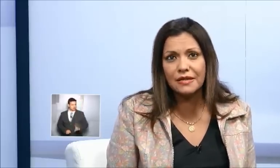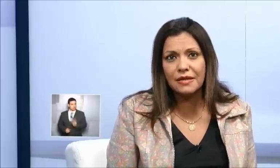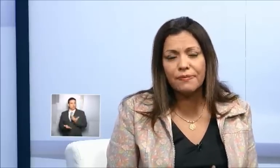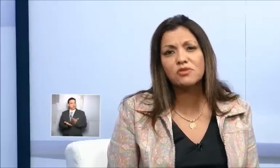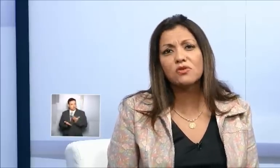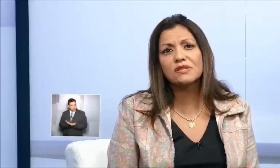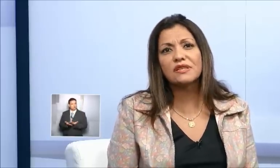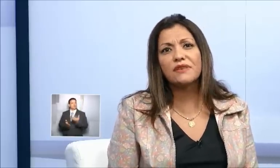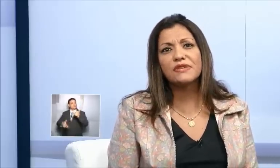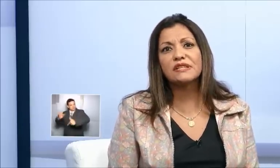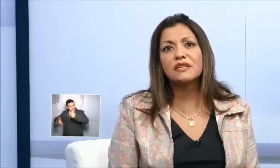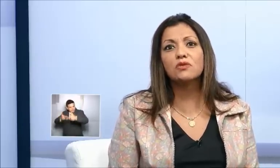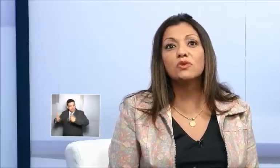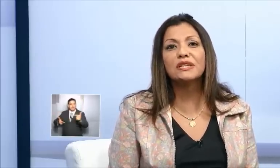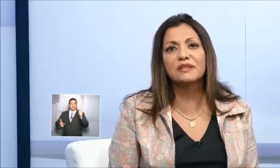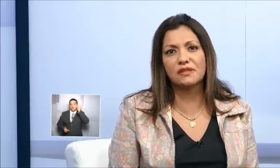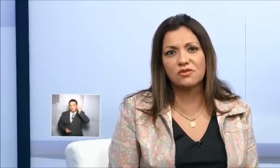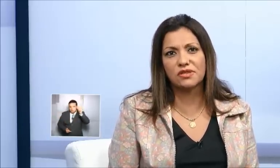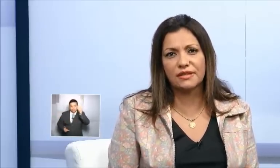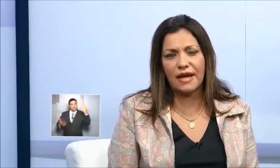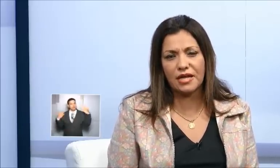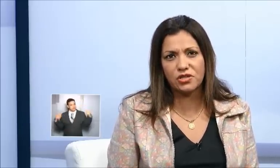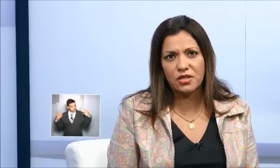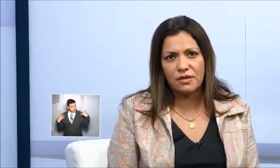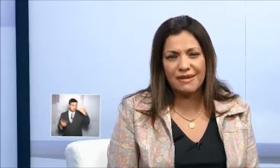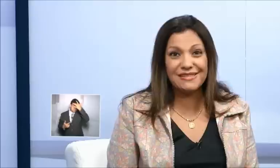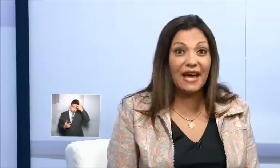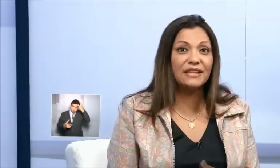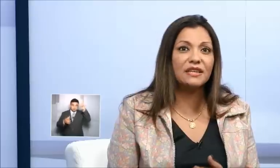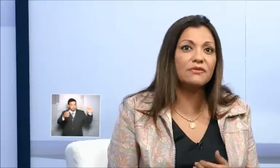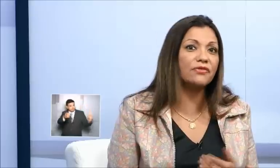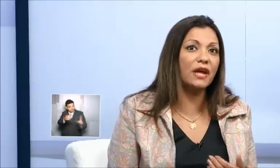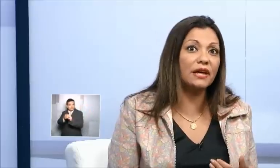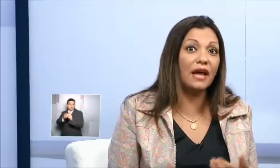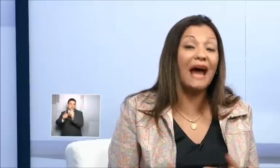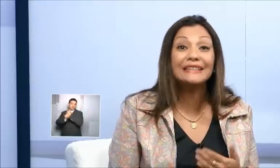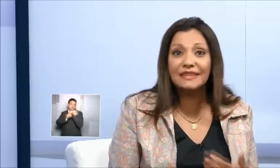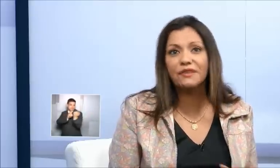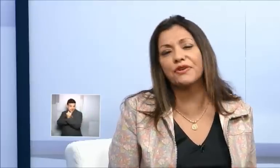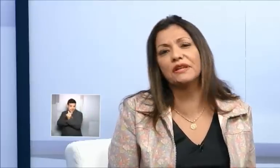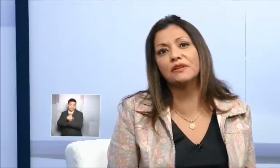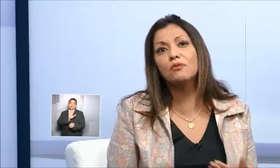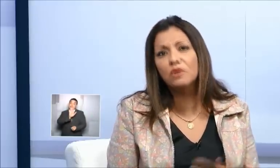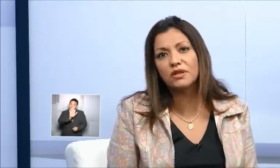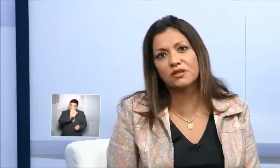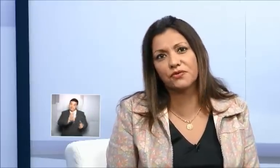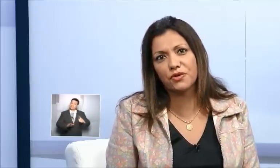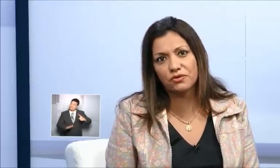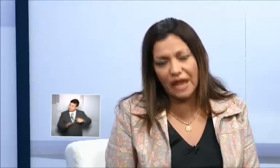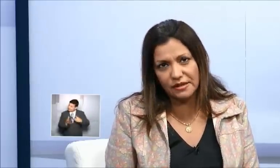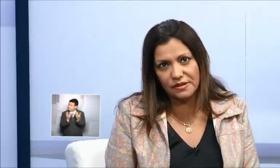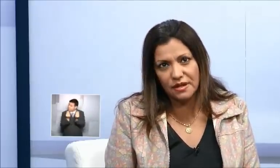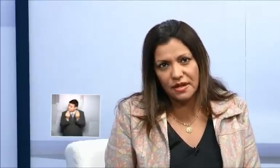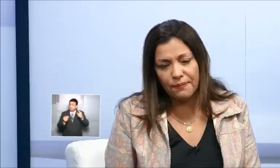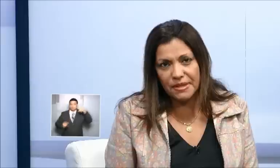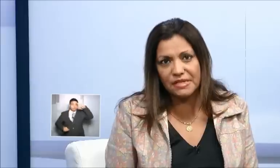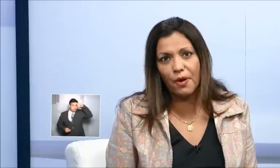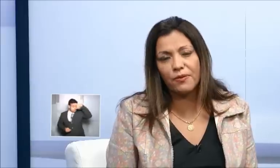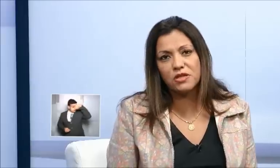lazer, pessoas que devem ser incluídas na sociedade, mas que ainda enfrentam muitas